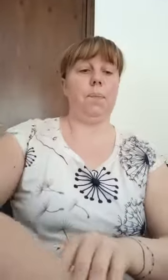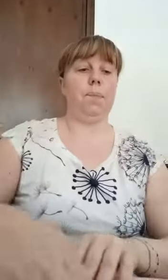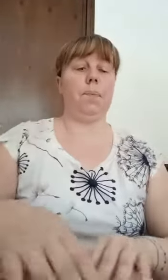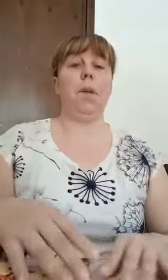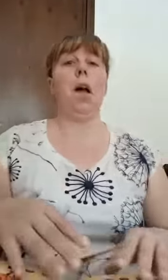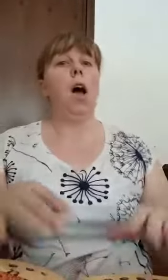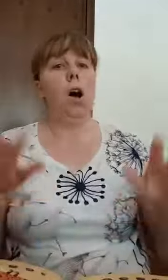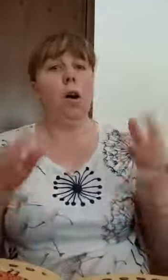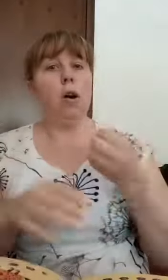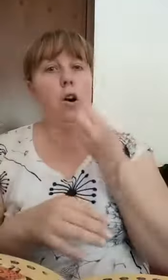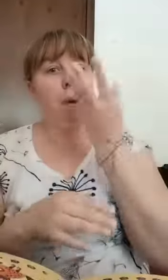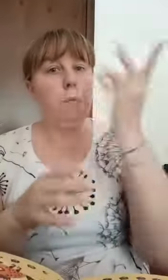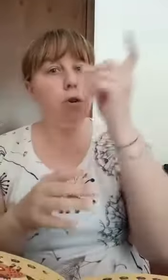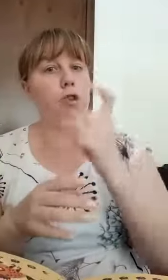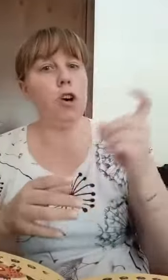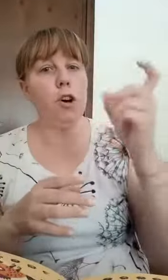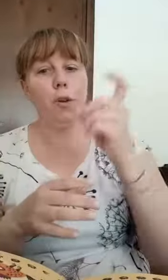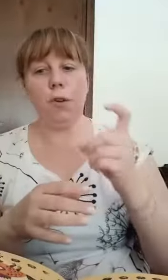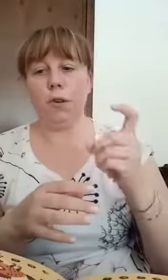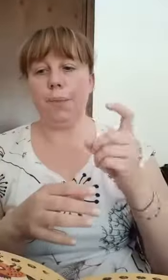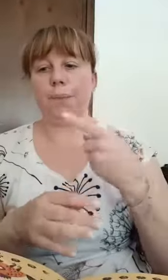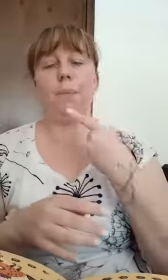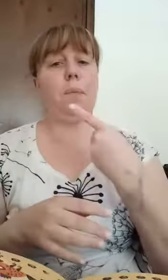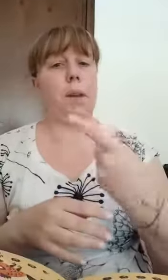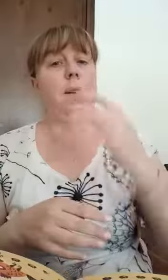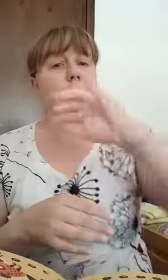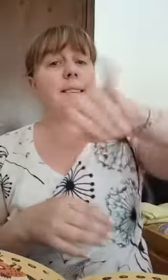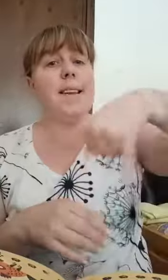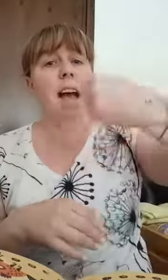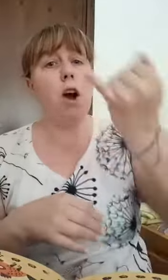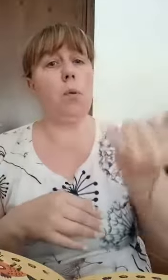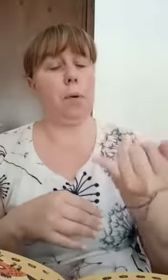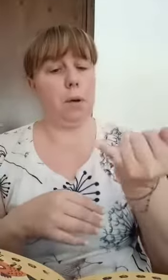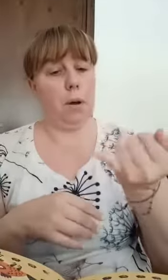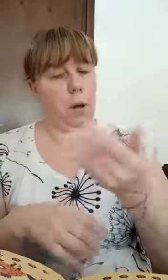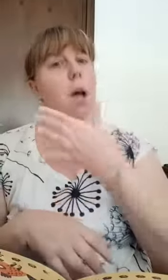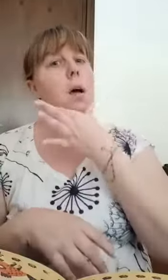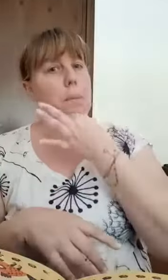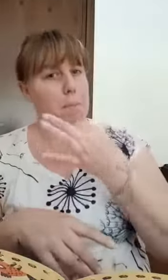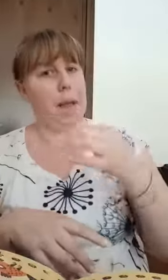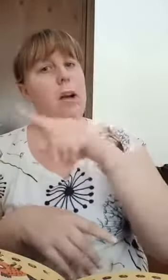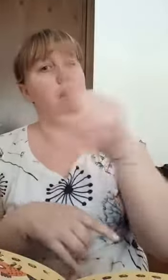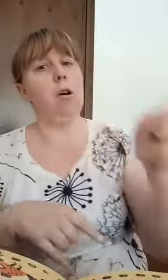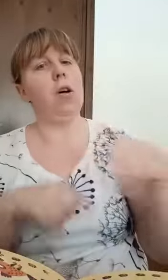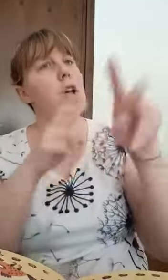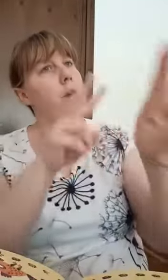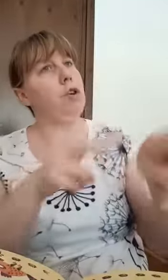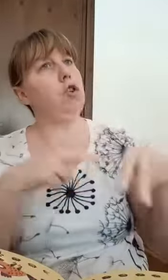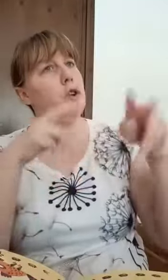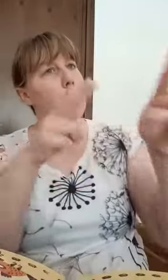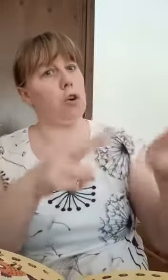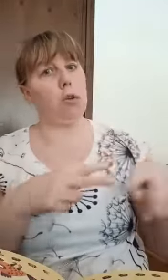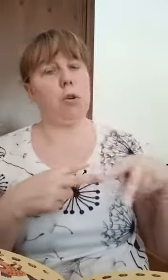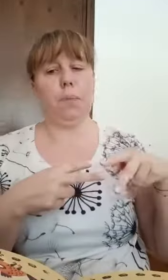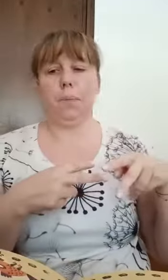o ma buongiorno disse jacopo bello il vostro orto